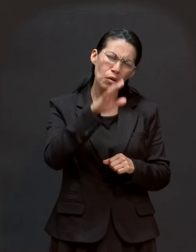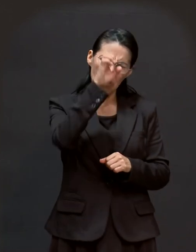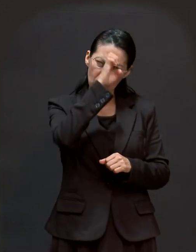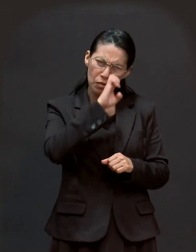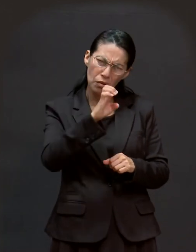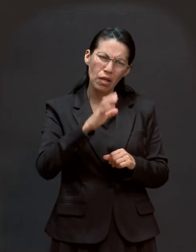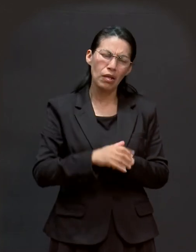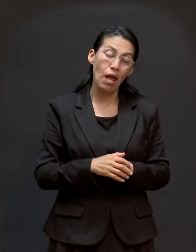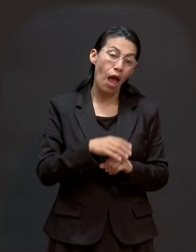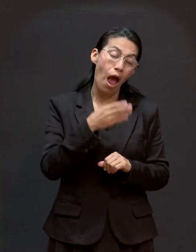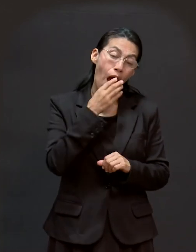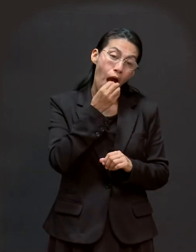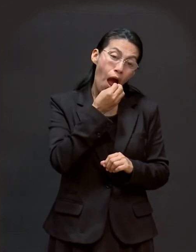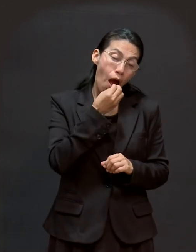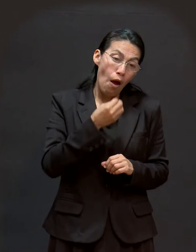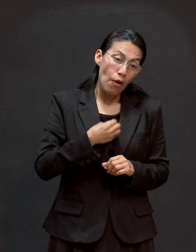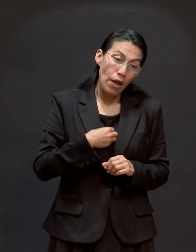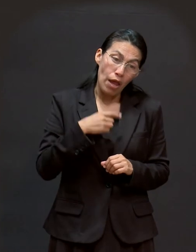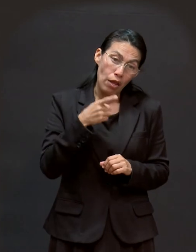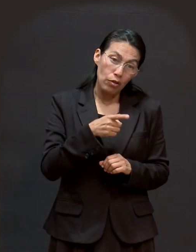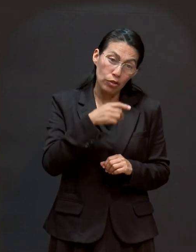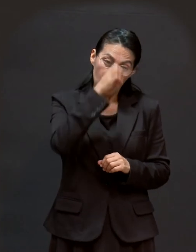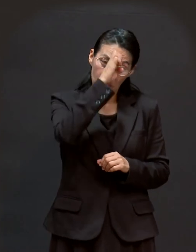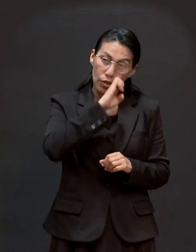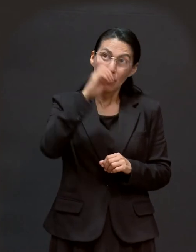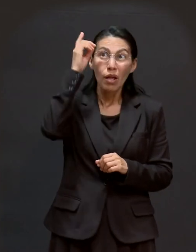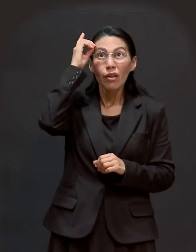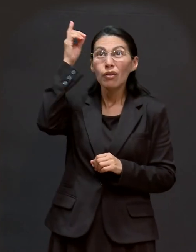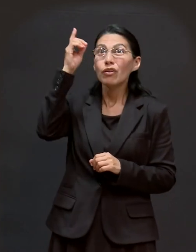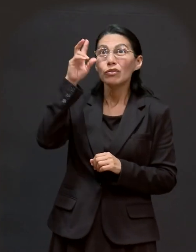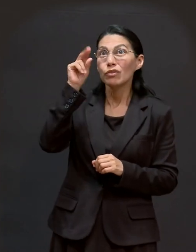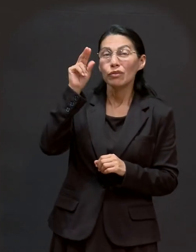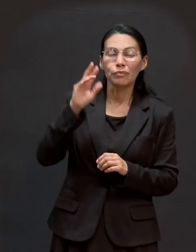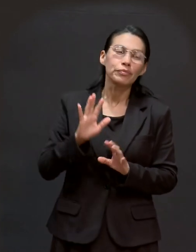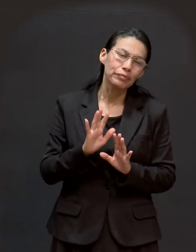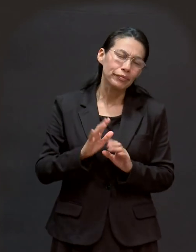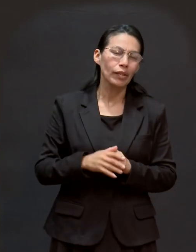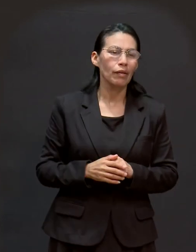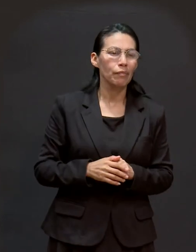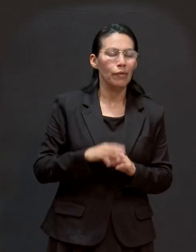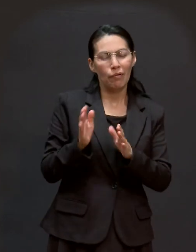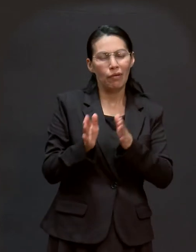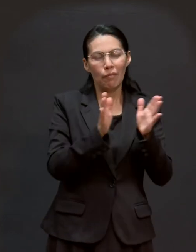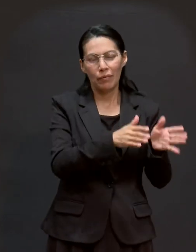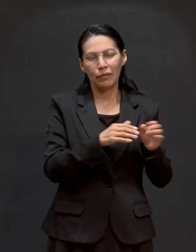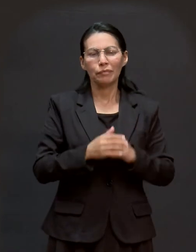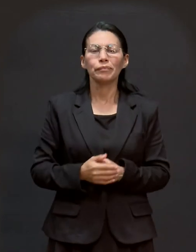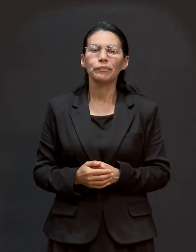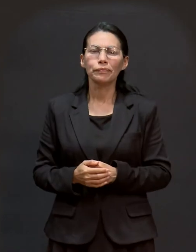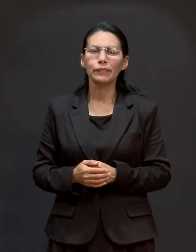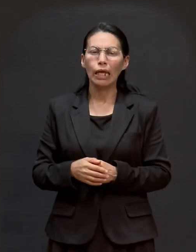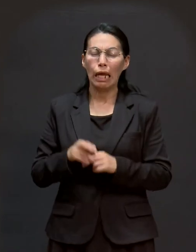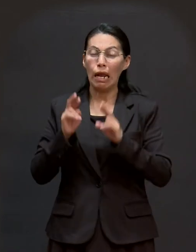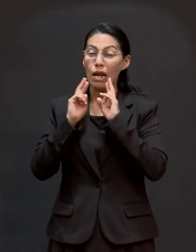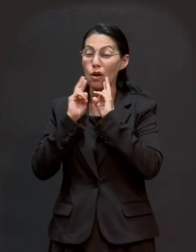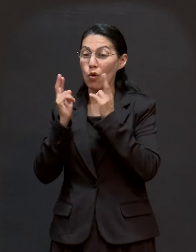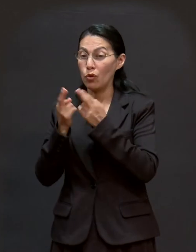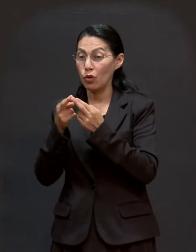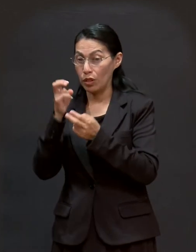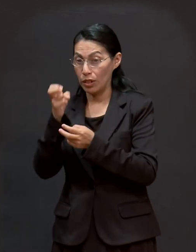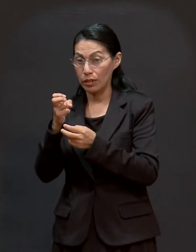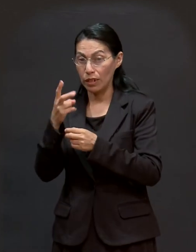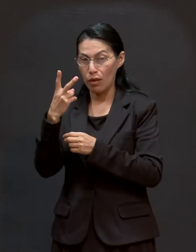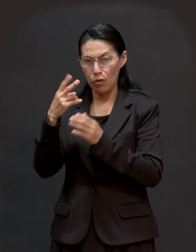exactamente de tipo espiritual aunque para ellos lo espiritual no incluye a dios pero ese no es el punto el punto es el punto es que